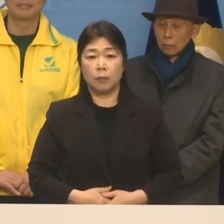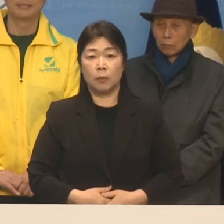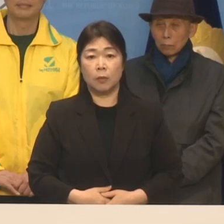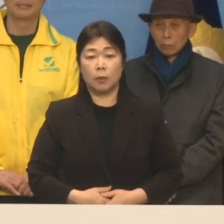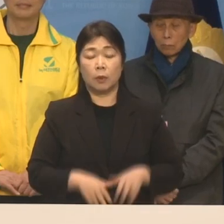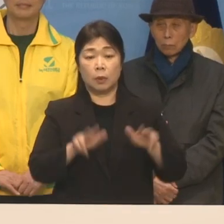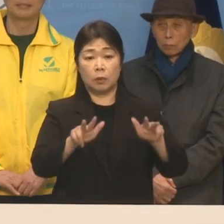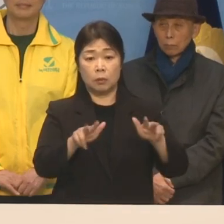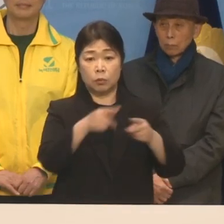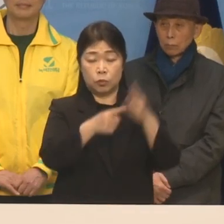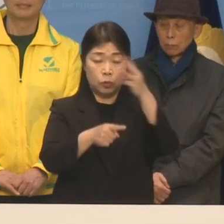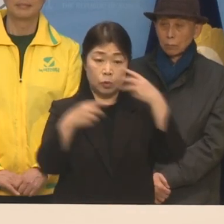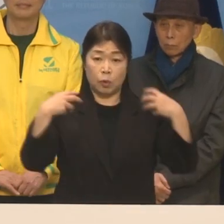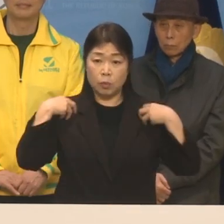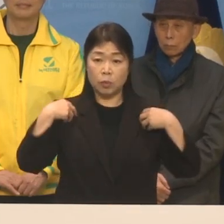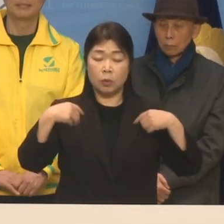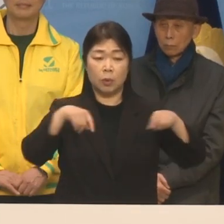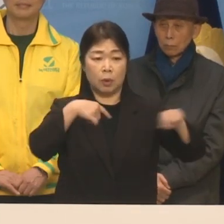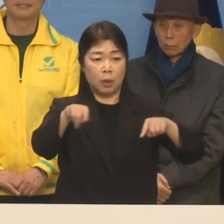겁니다.